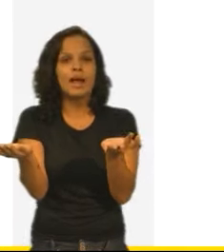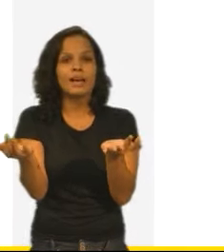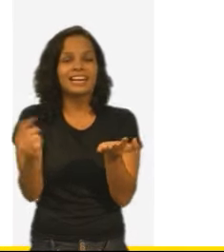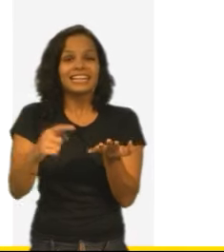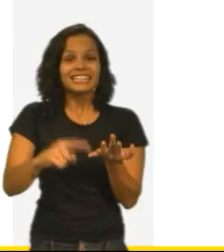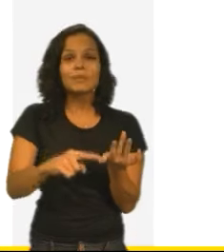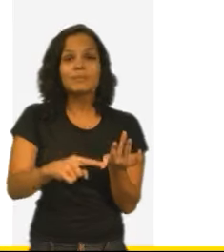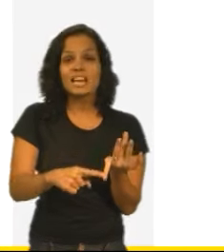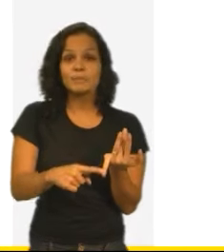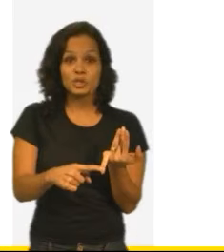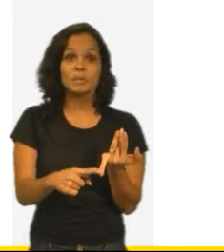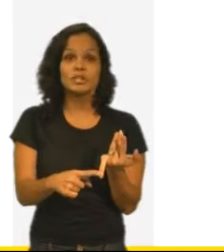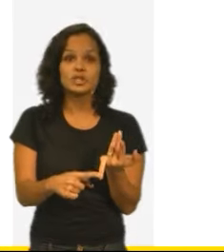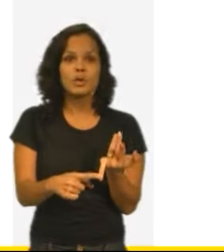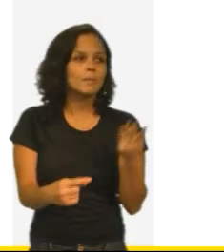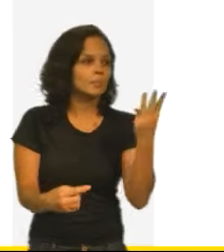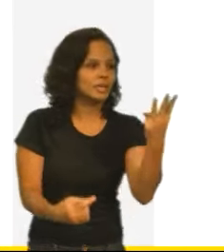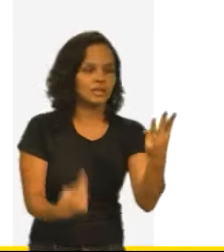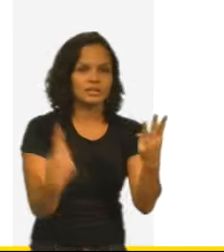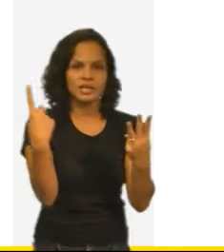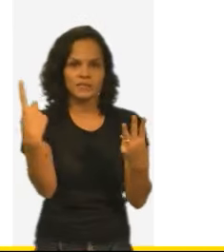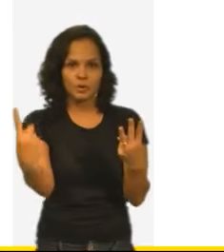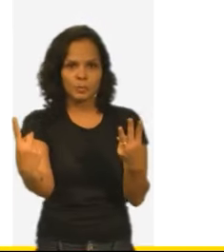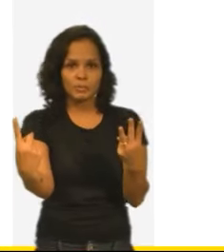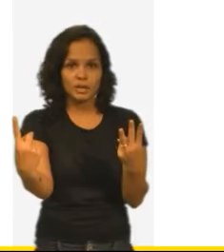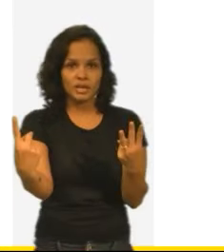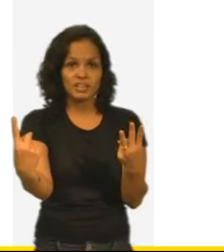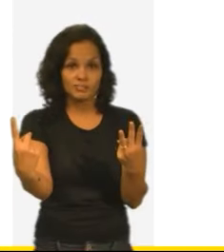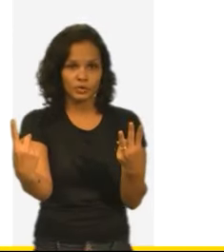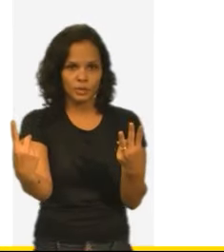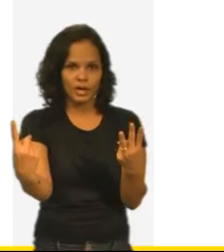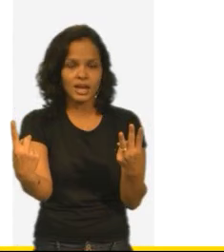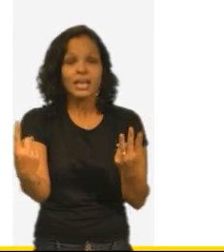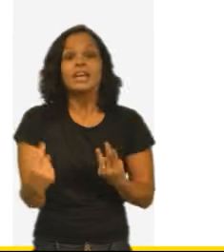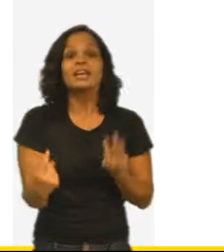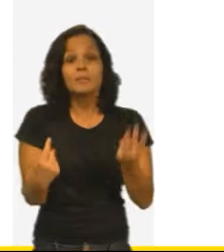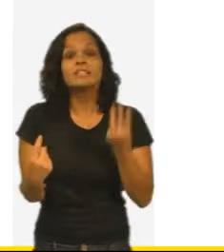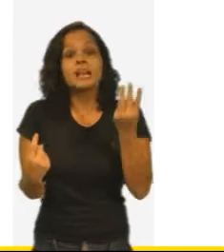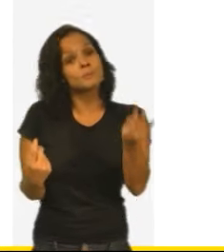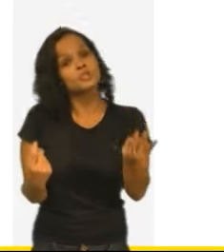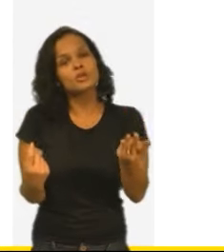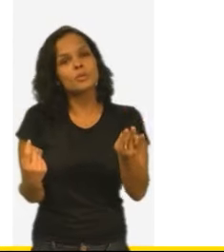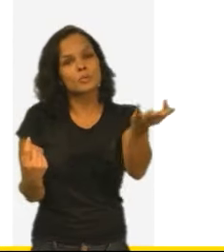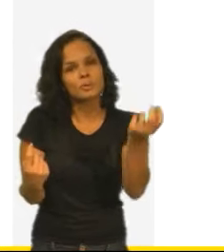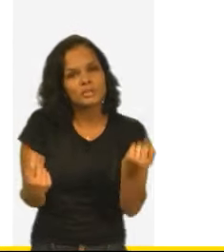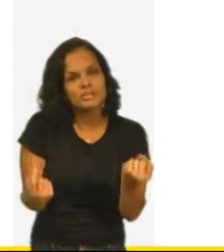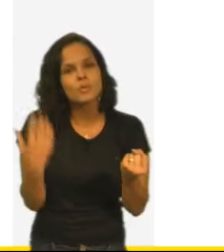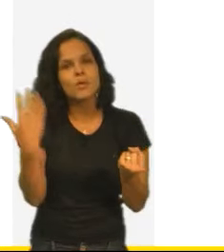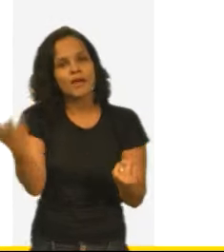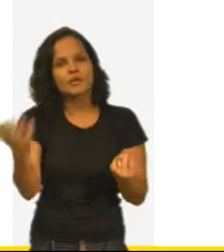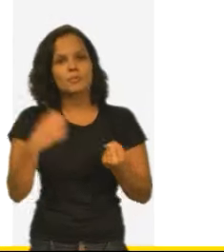singular. Tem uma silepse de pessoa, porque terceira virou primeira, não é? E tem uma silepse de número, porque singular virou